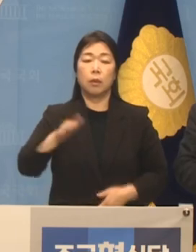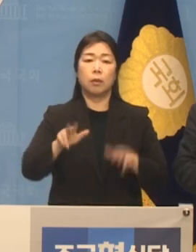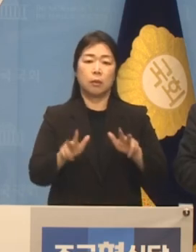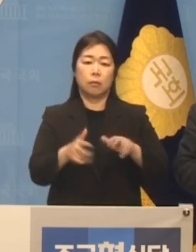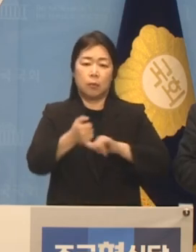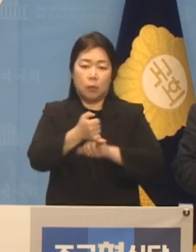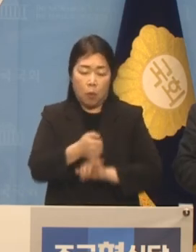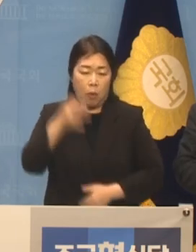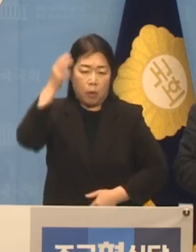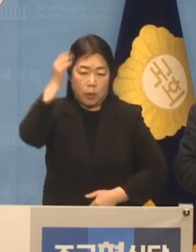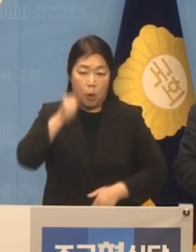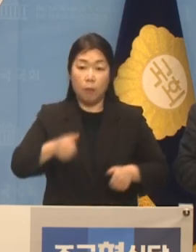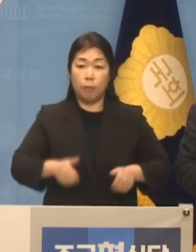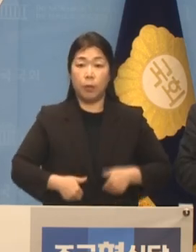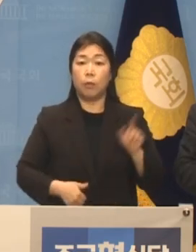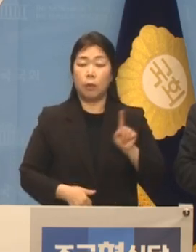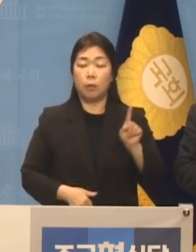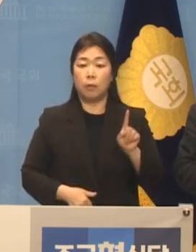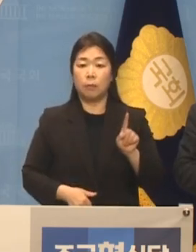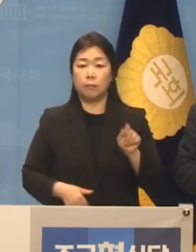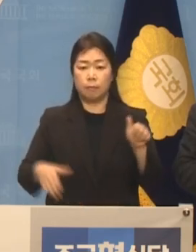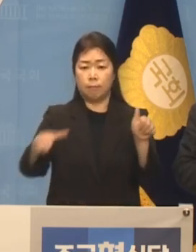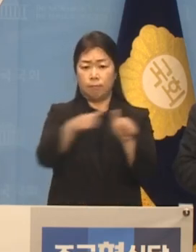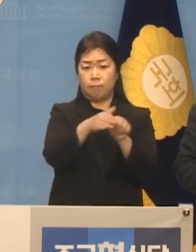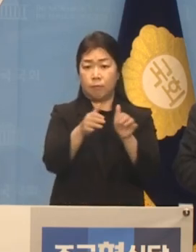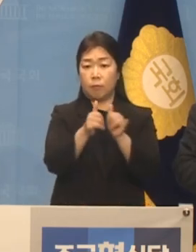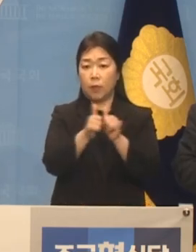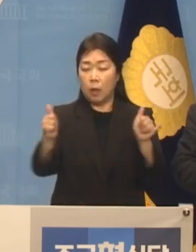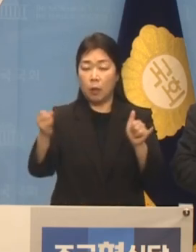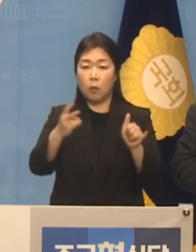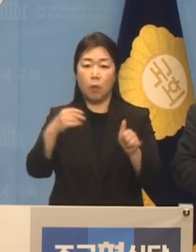할 것은 그 가해자들과